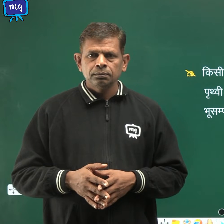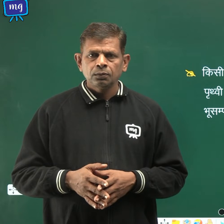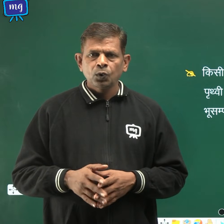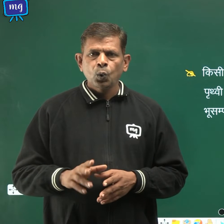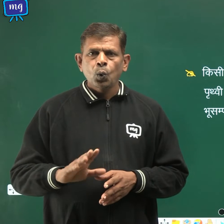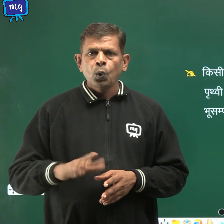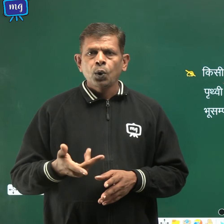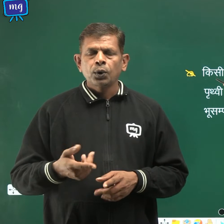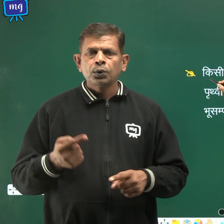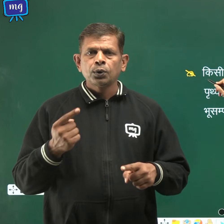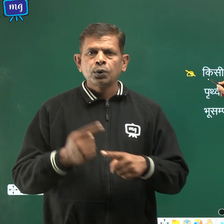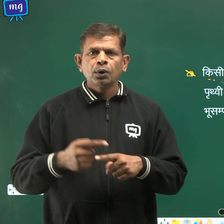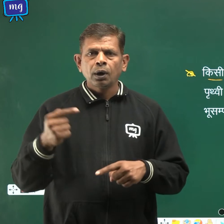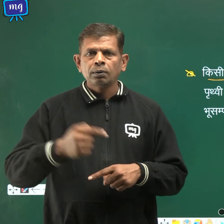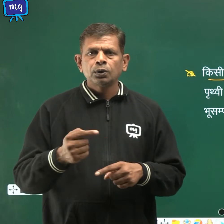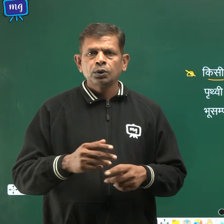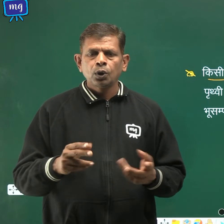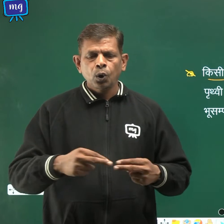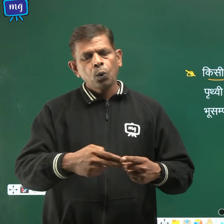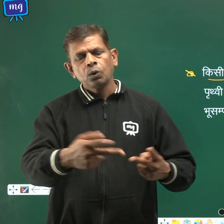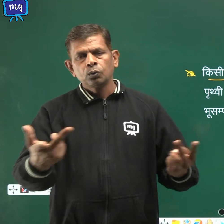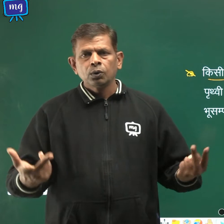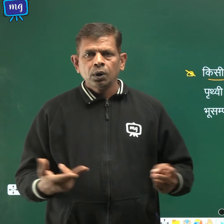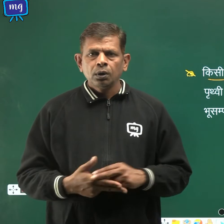किसी आवेशित वस्तु के